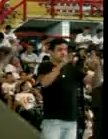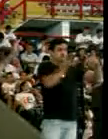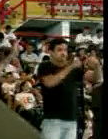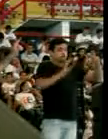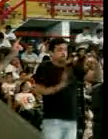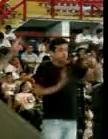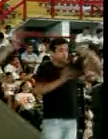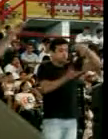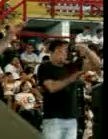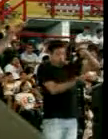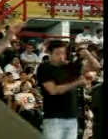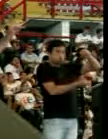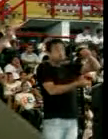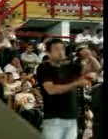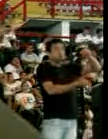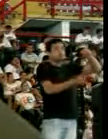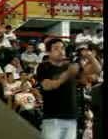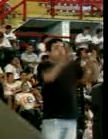No mundo,